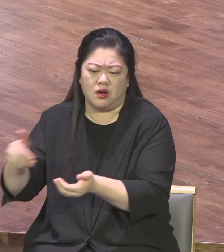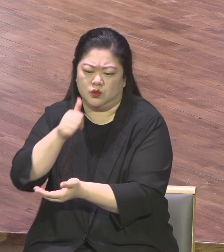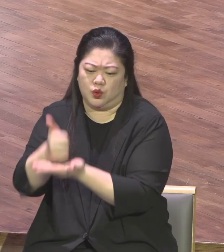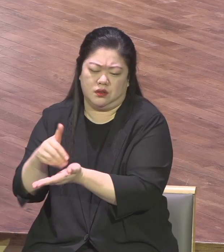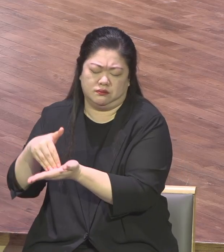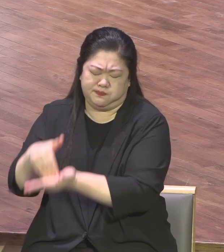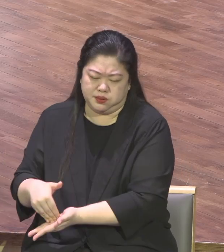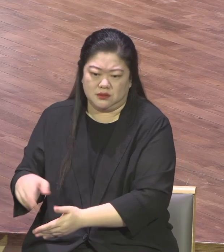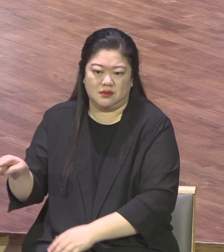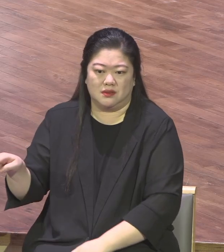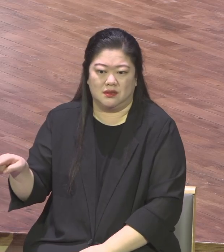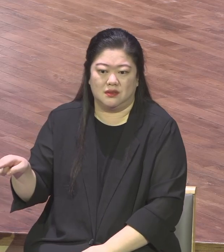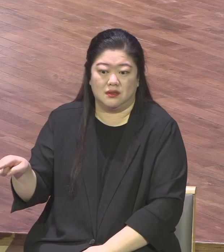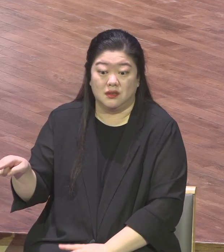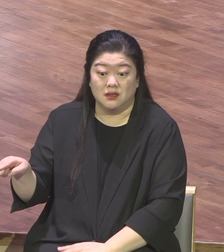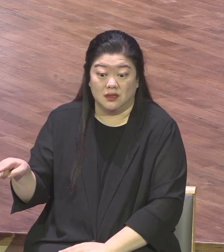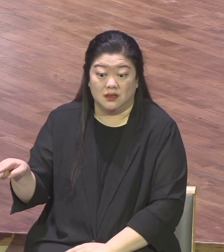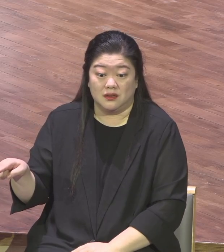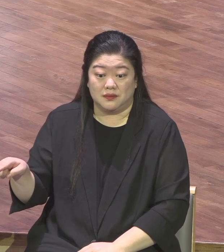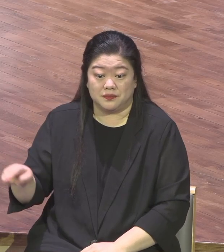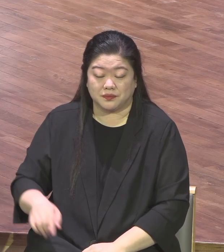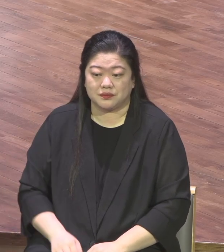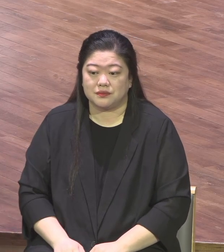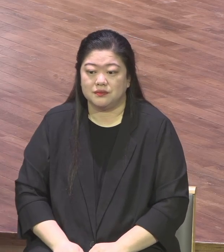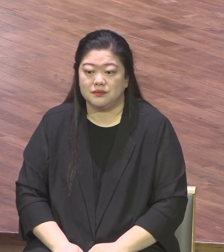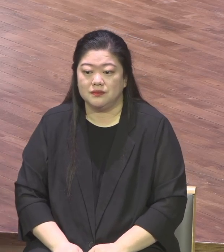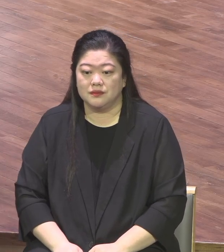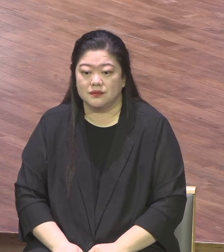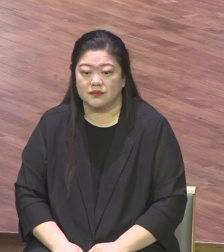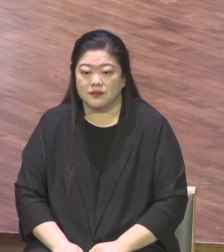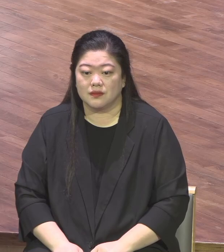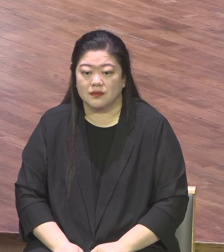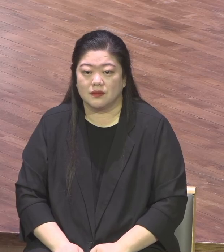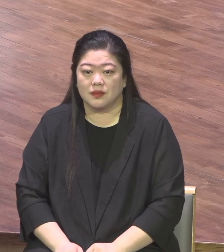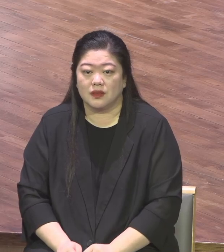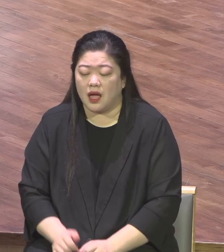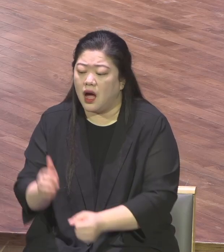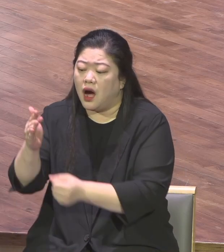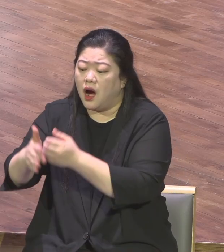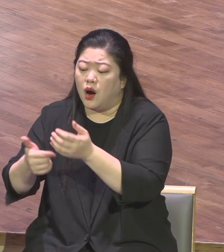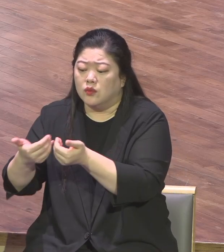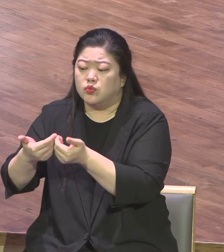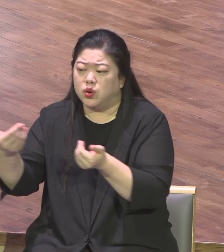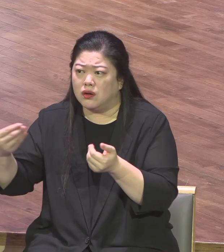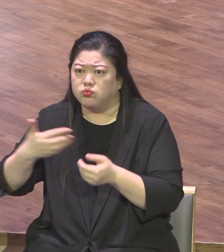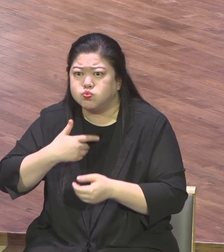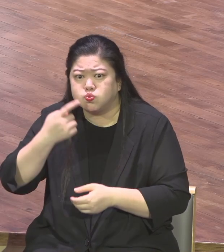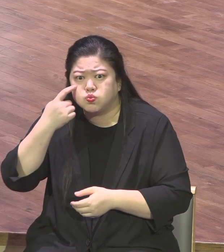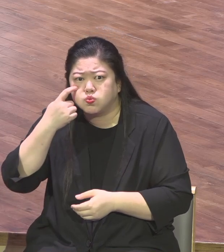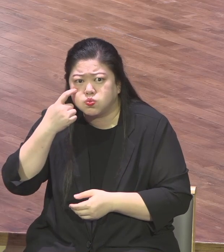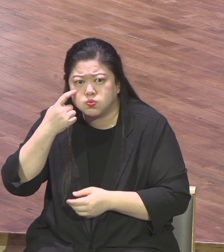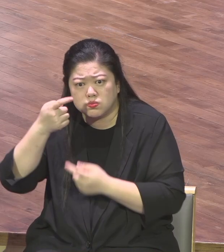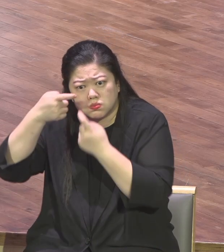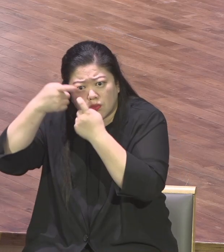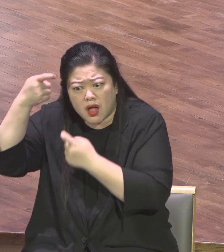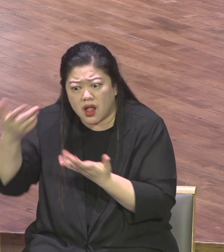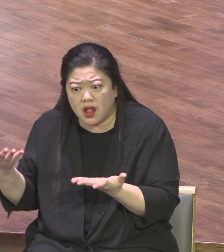창세기 3장 상태라. 그런데 이런 죄가 치명적으로 문제가 되는 이유가 있습니다. 그것이 바로 로마서